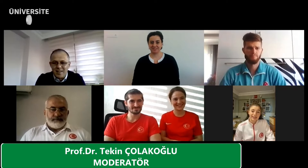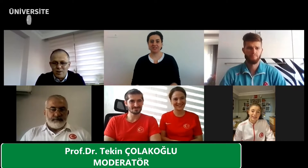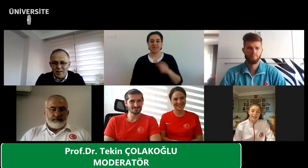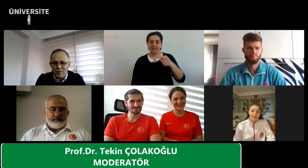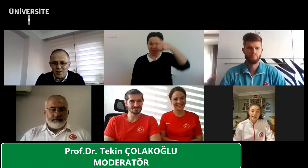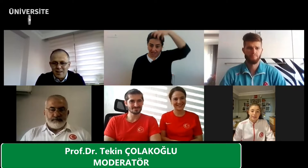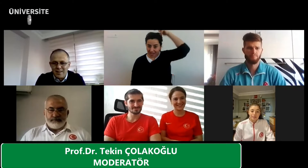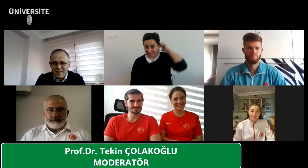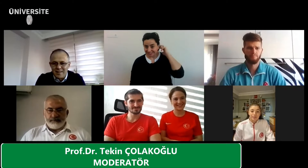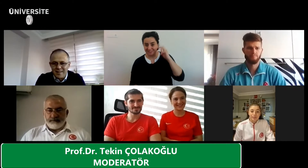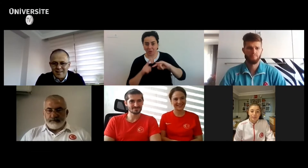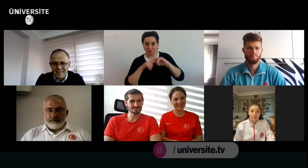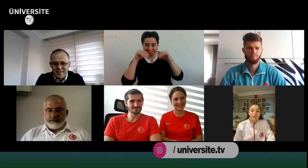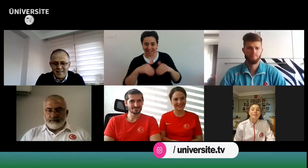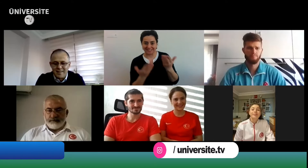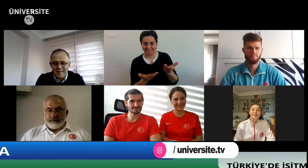Evet, Ecrin Köse hoş geldiniz.